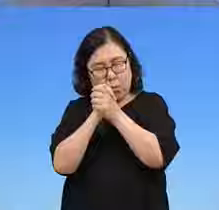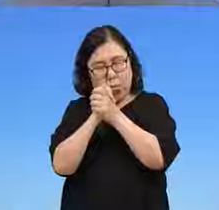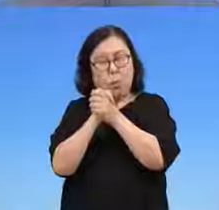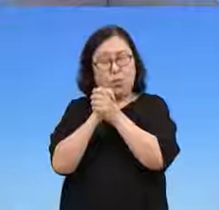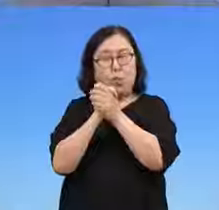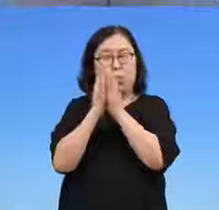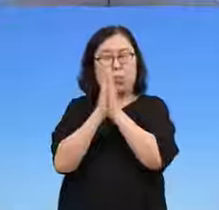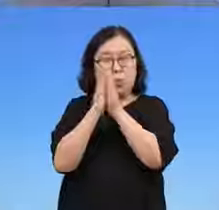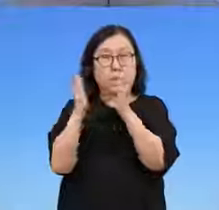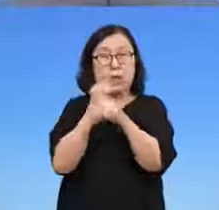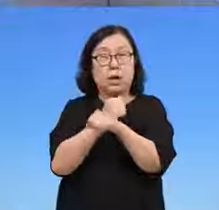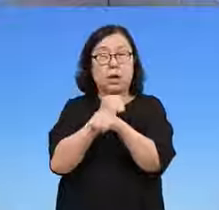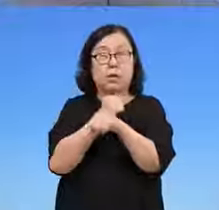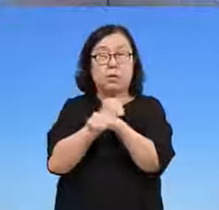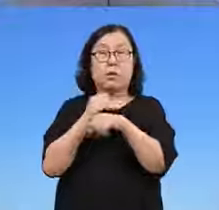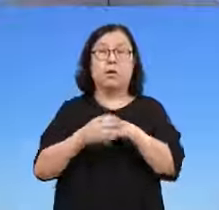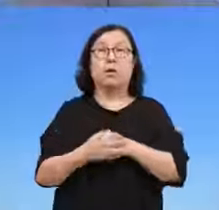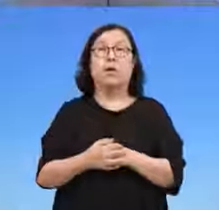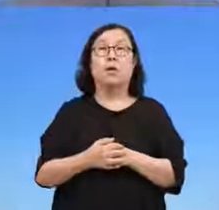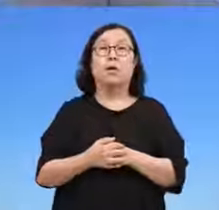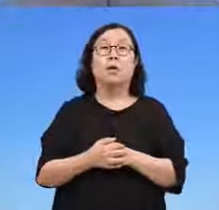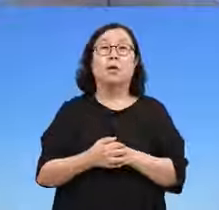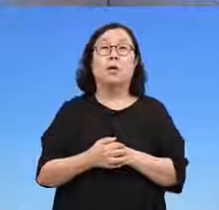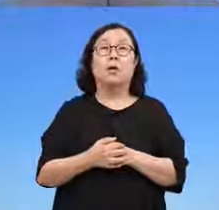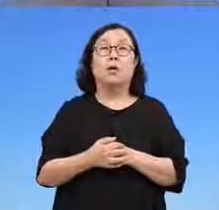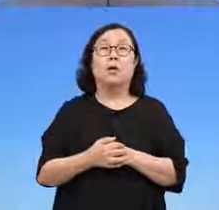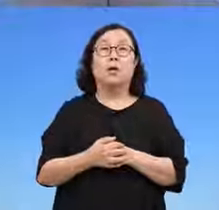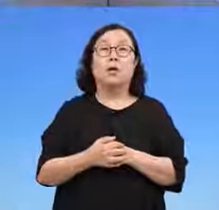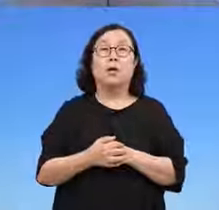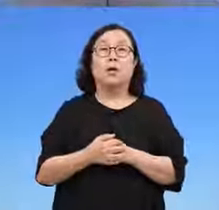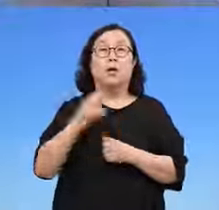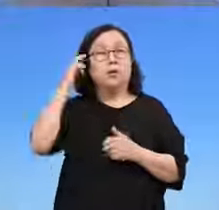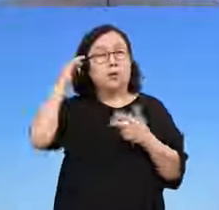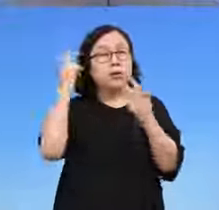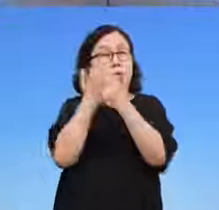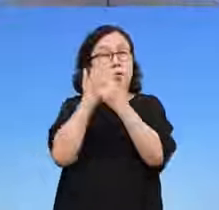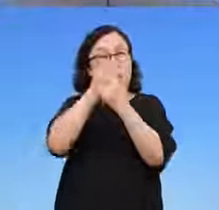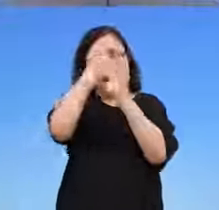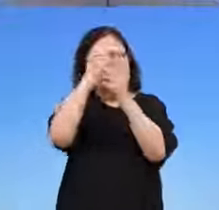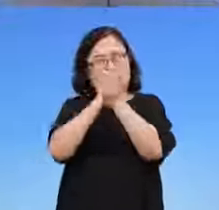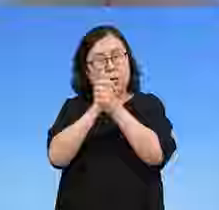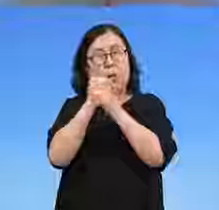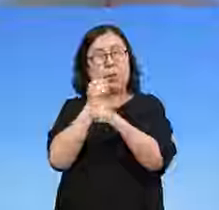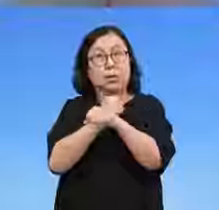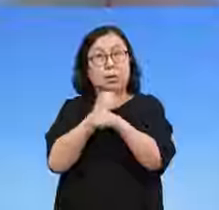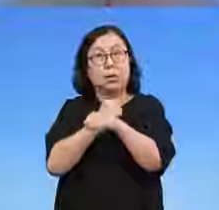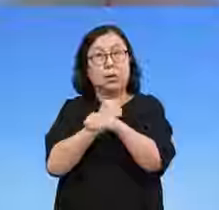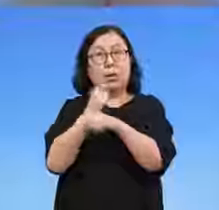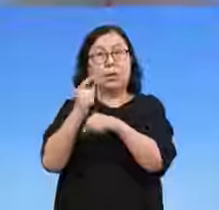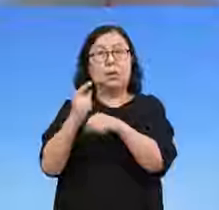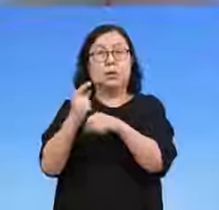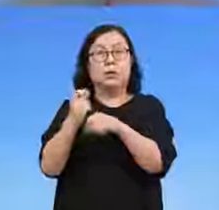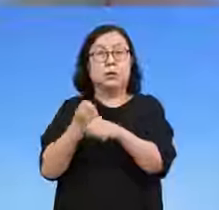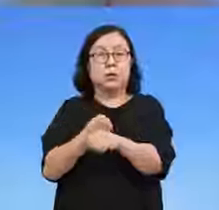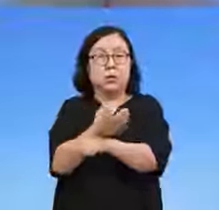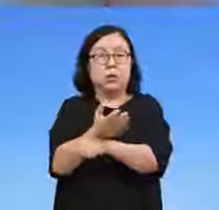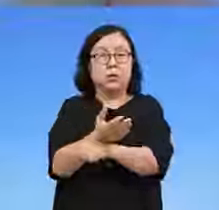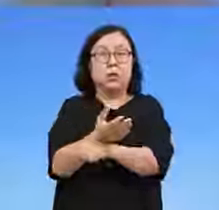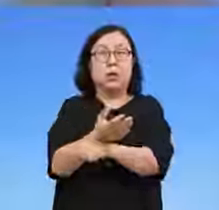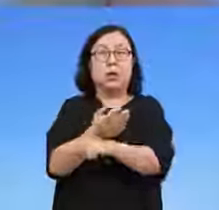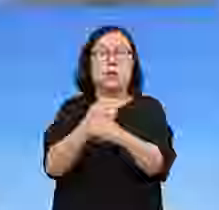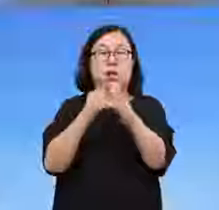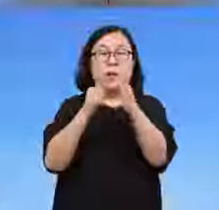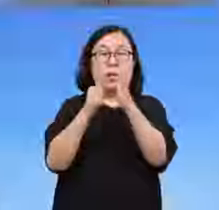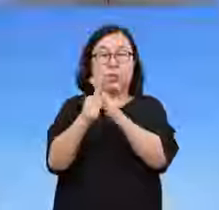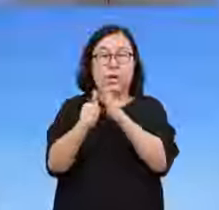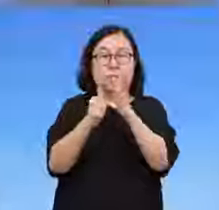이제 도움의 요청을 한 그게 들어가신 거예요, 귀에. 일주일간 기도하신다고. 그래서 이제 그걸